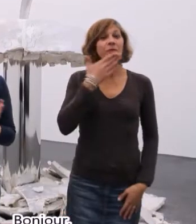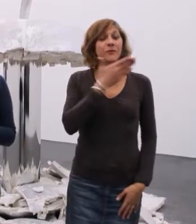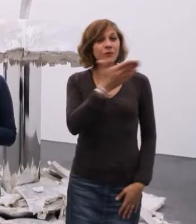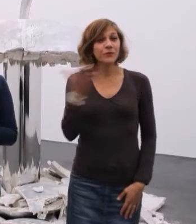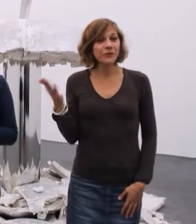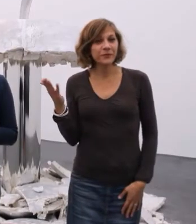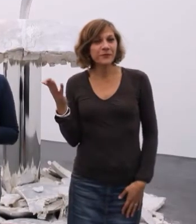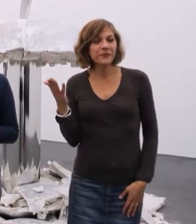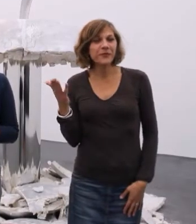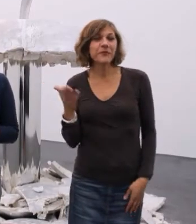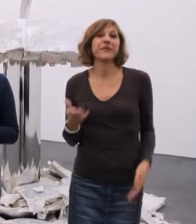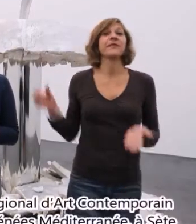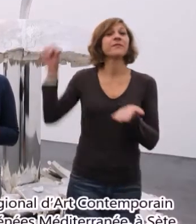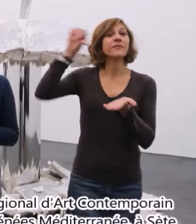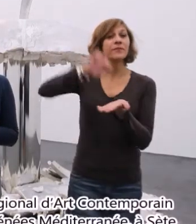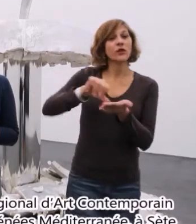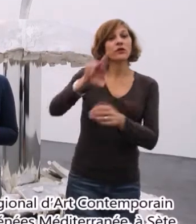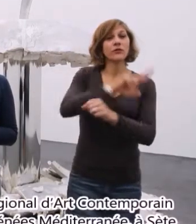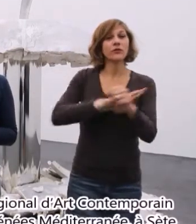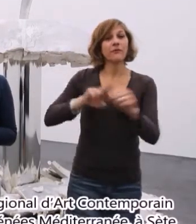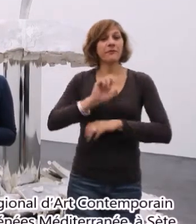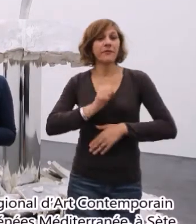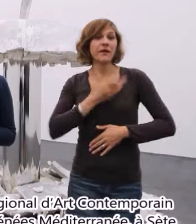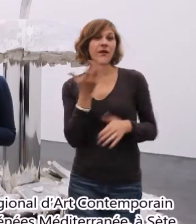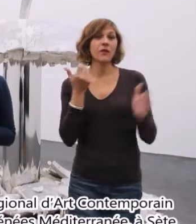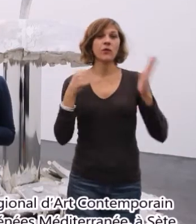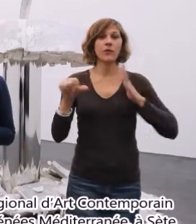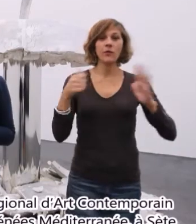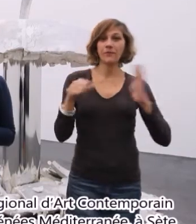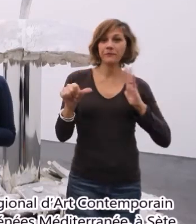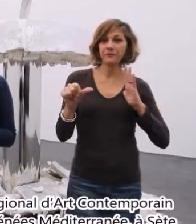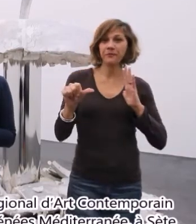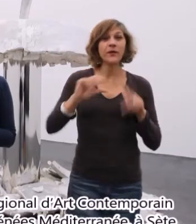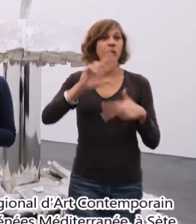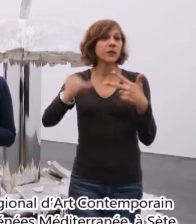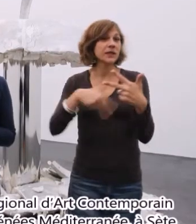Bonjour. Le Centre Régional d'Art Contemporain